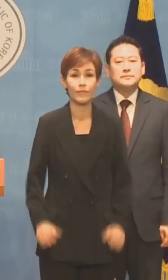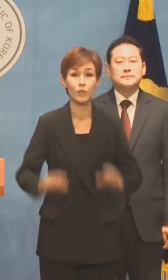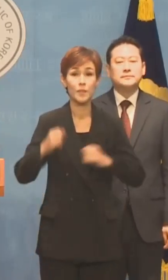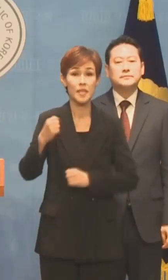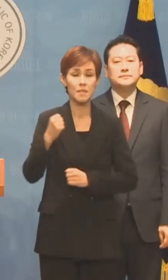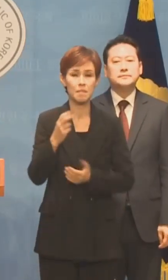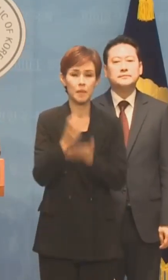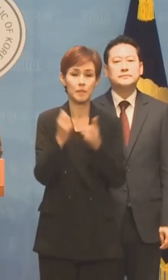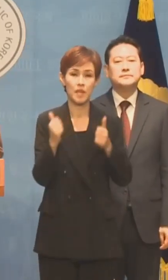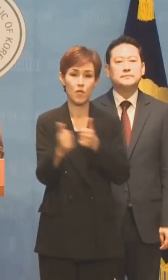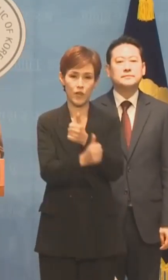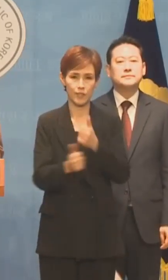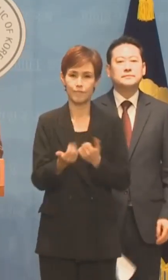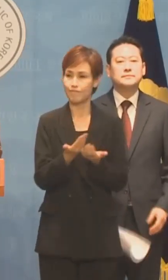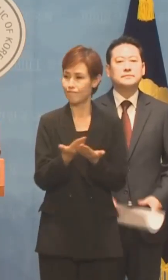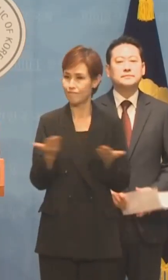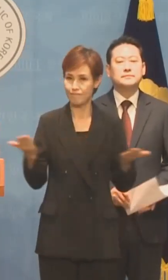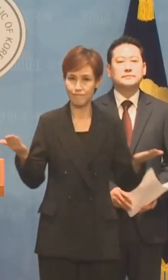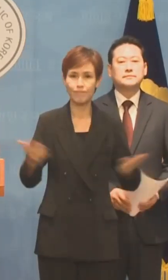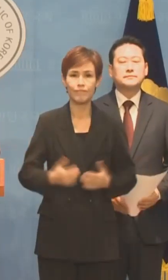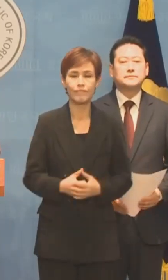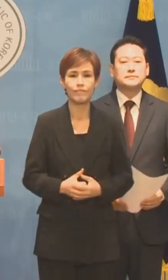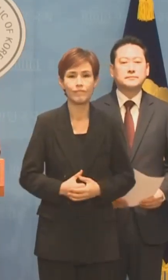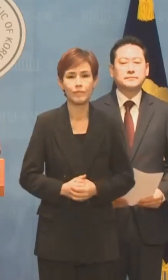국민의힘 법사위원 일동입니다.